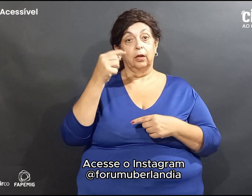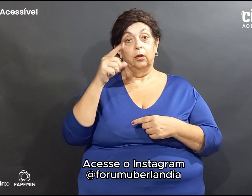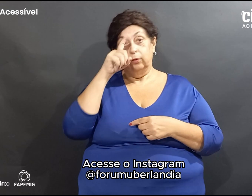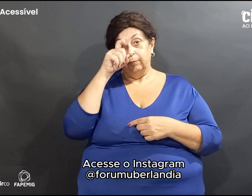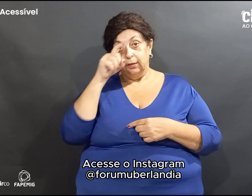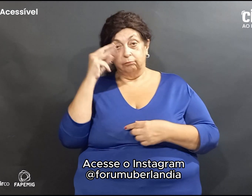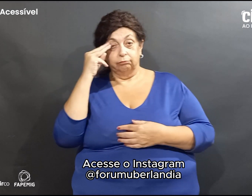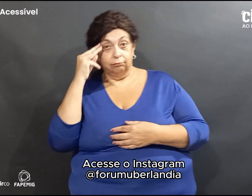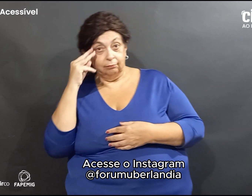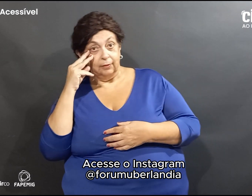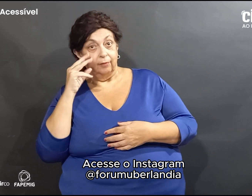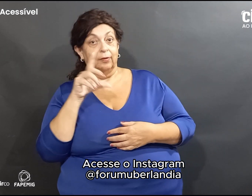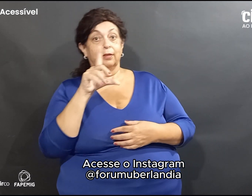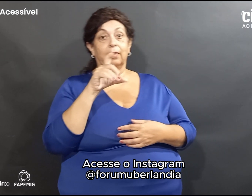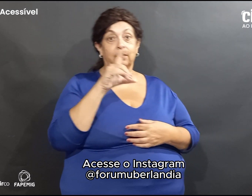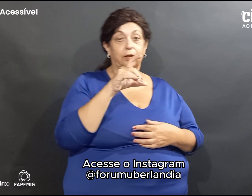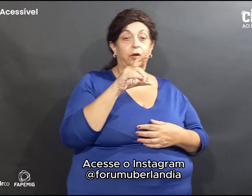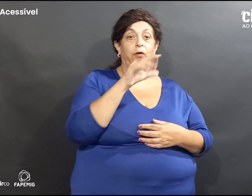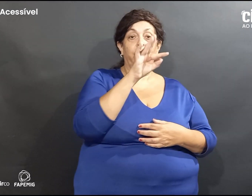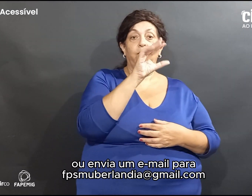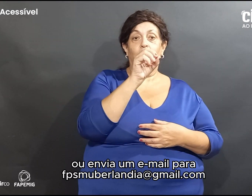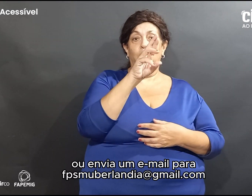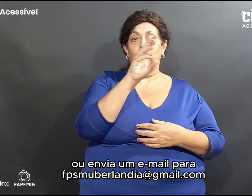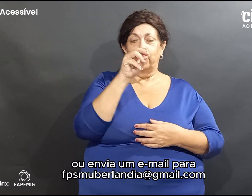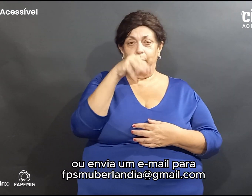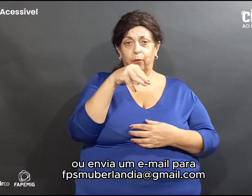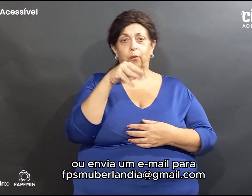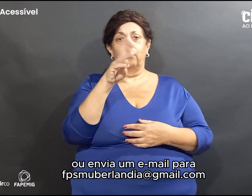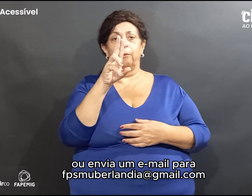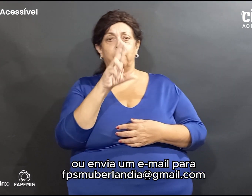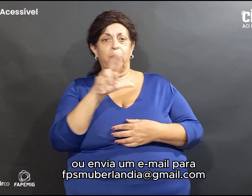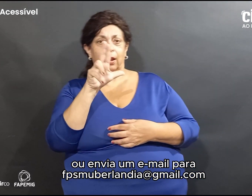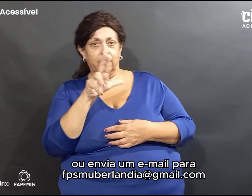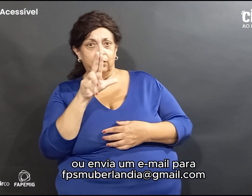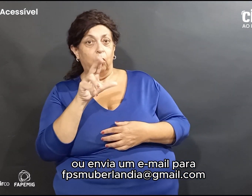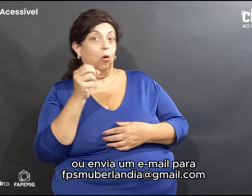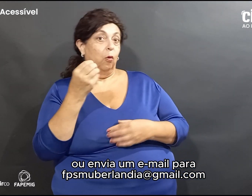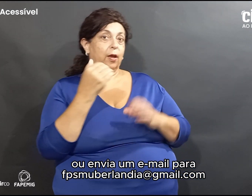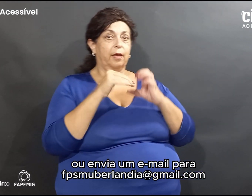Instagram @FórumUberlândia ou envie um e-mail para